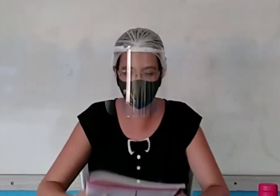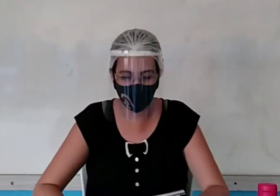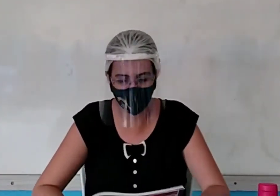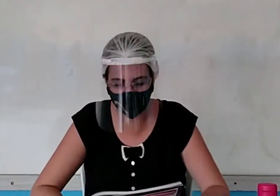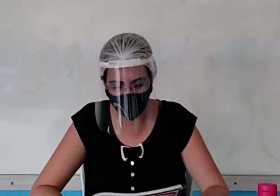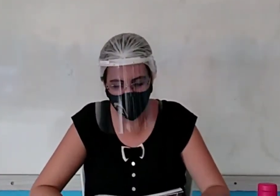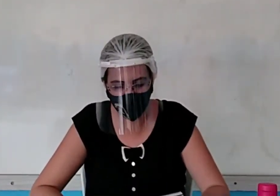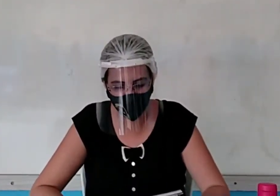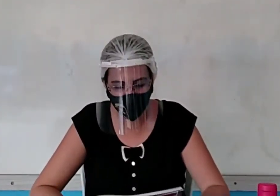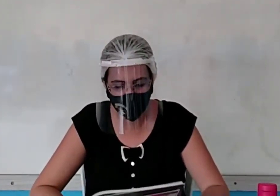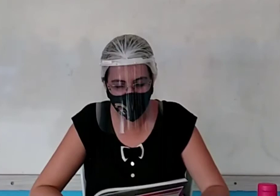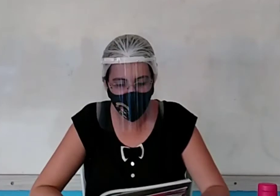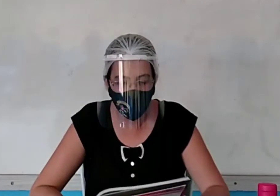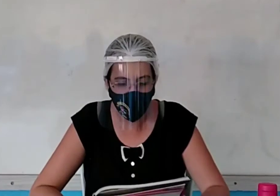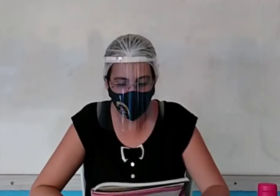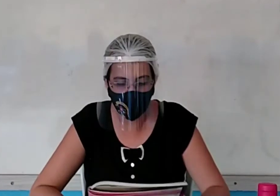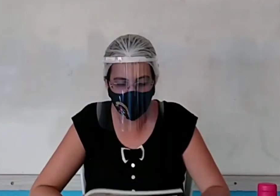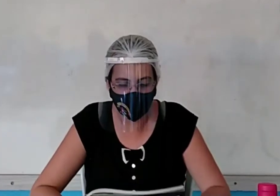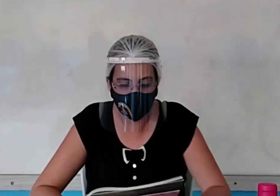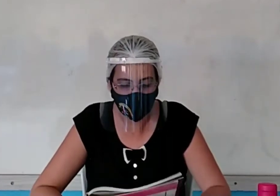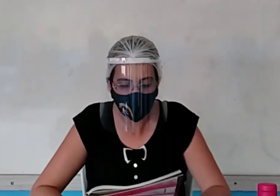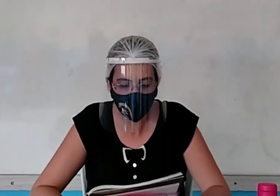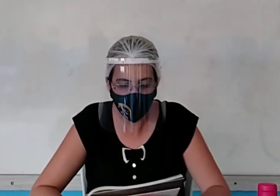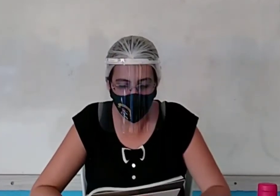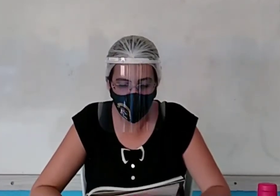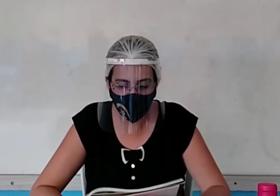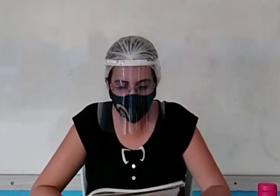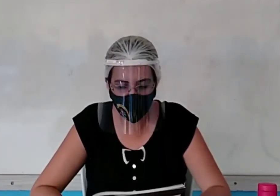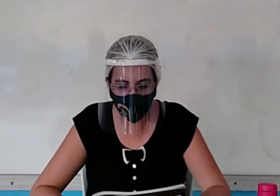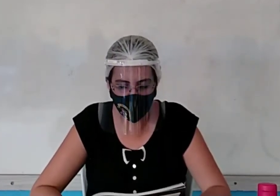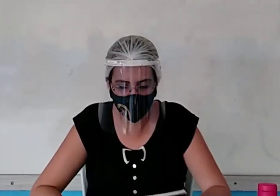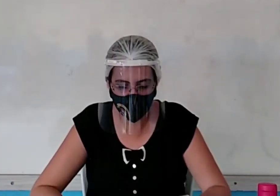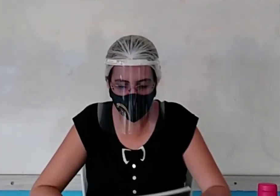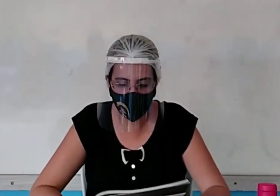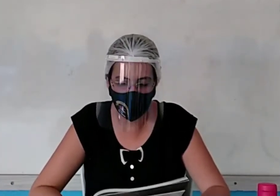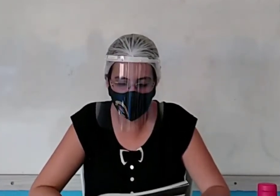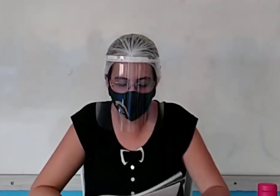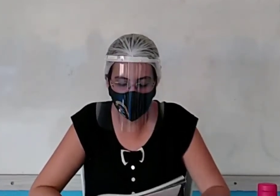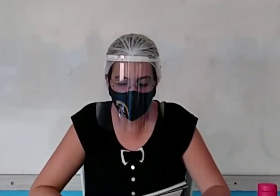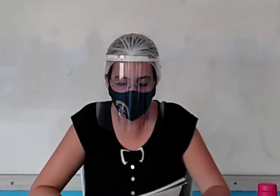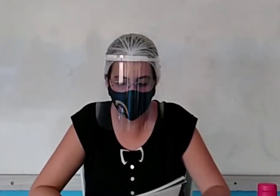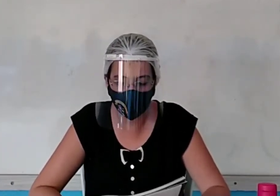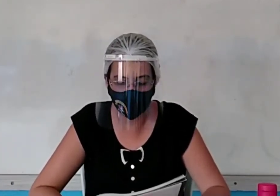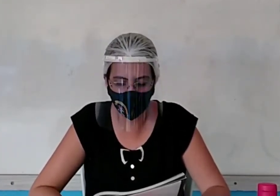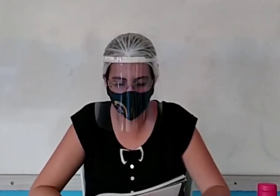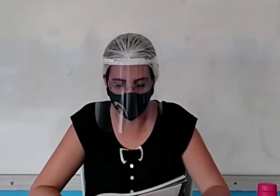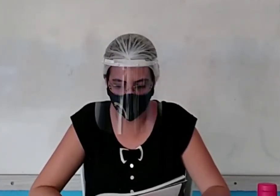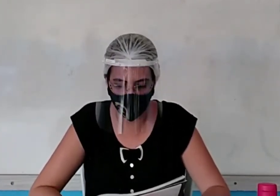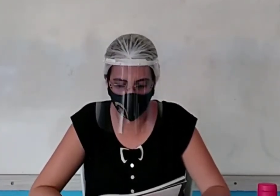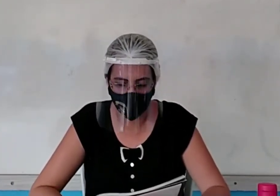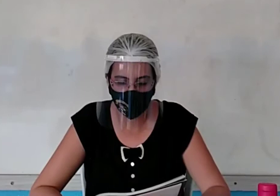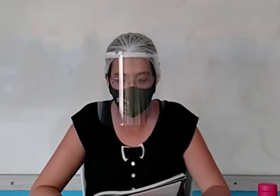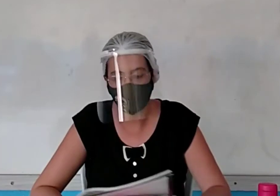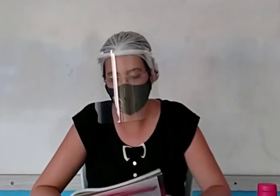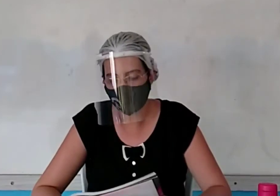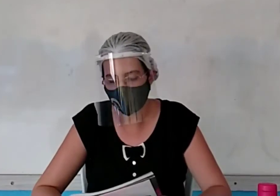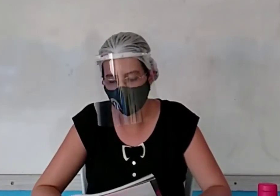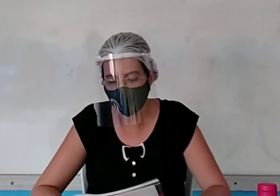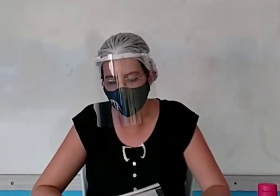costuma fugir. Próximo. Evite brincadeiras que possam distrair o motorista. Aí, aqui, se a